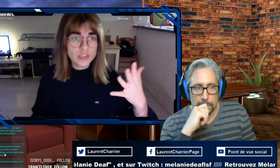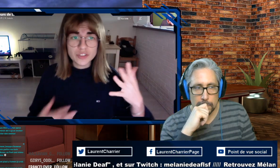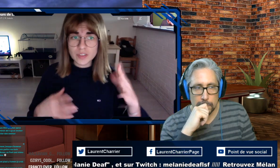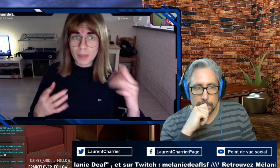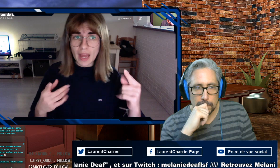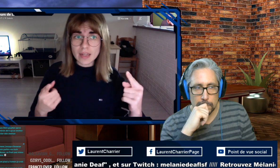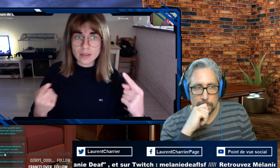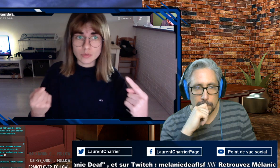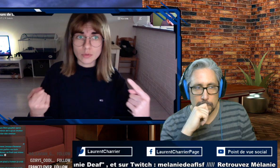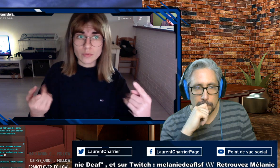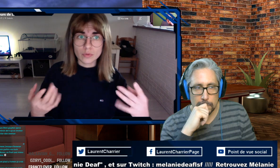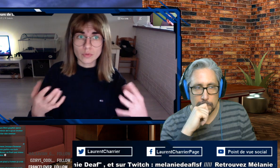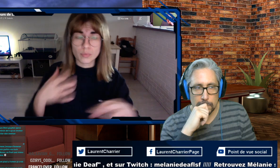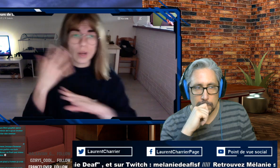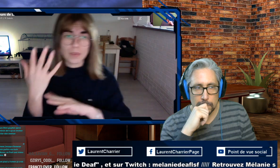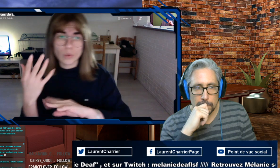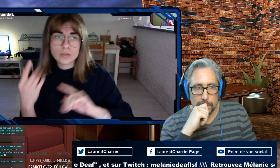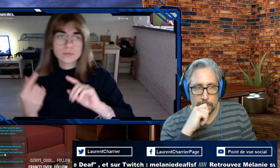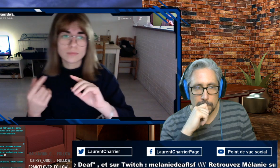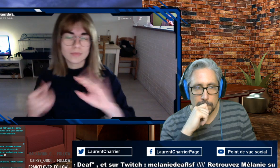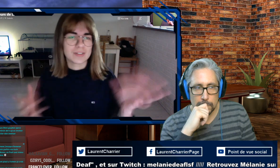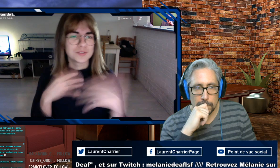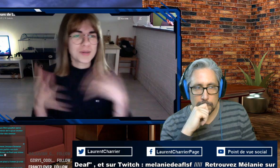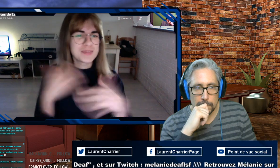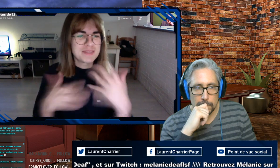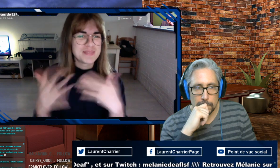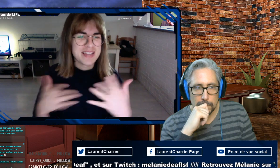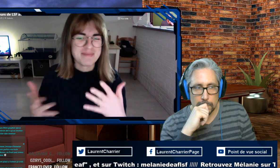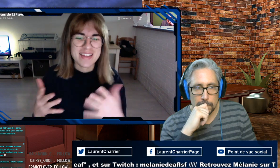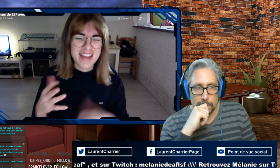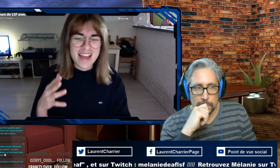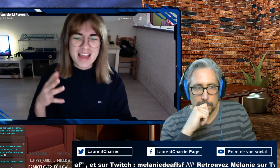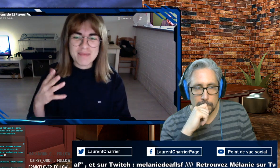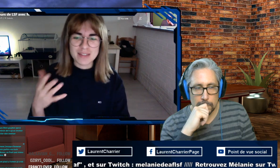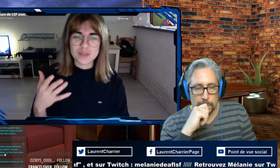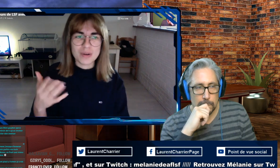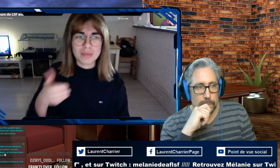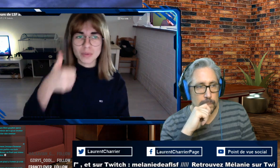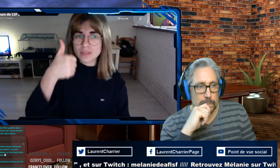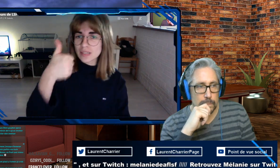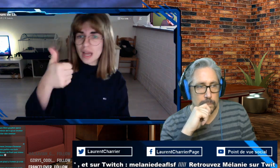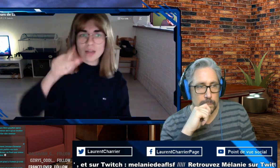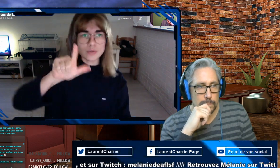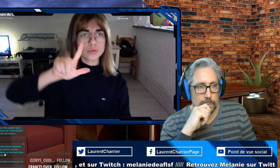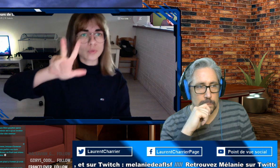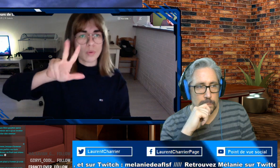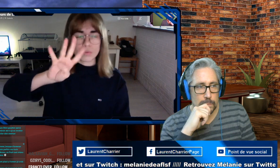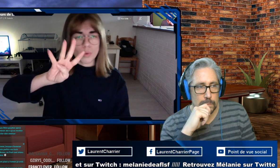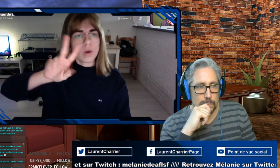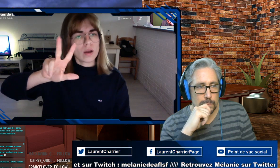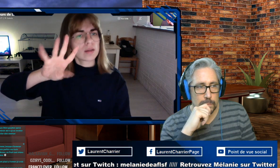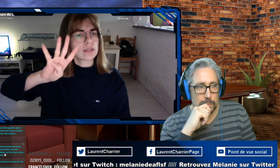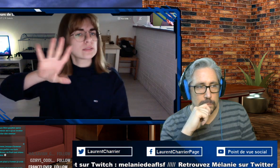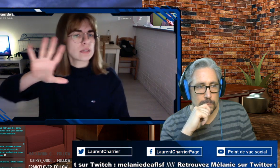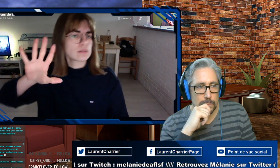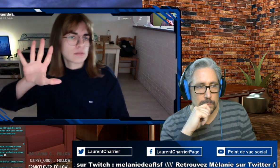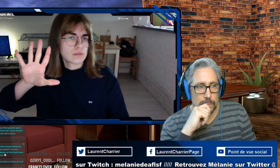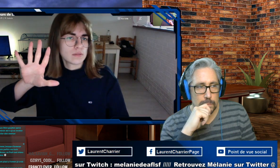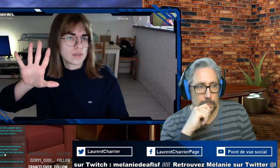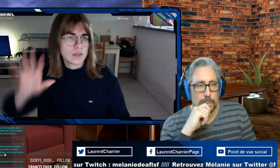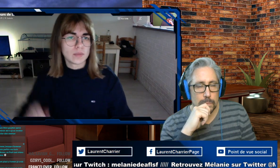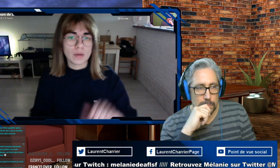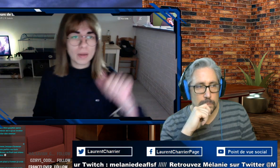Ouais, pour les chiffres, c'est pareil, sauf que pour la main droite, enfin, je ne sais pas comment expliquer, mais ça va pour la main droite, c'est 1, 2, 3, 4,